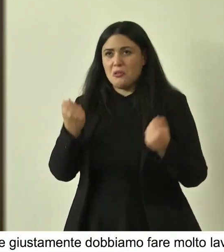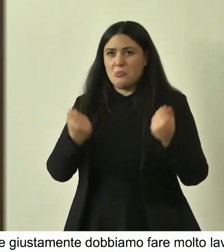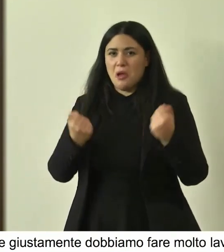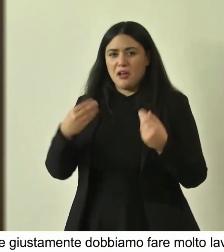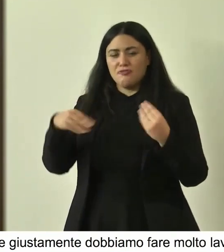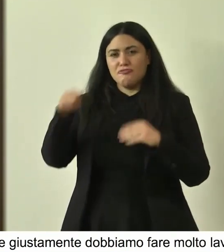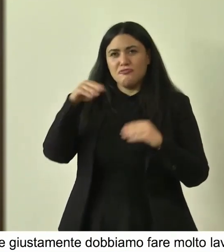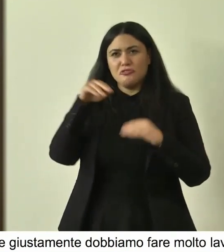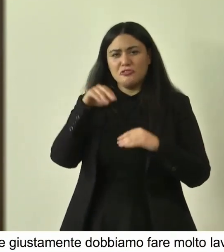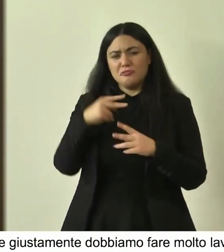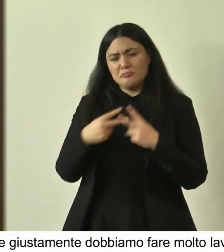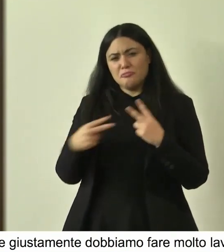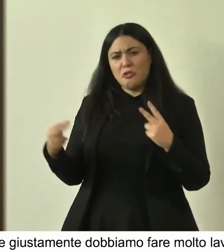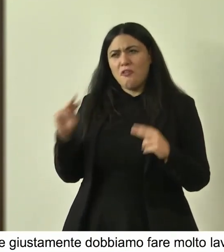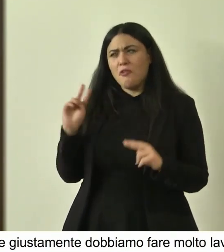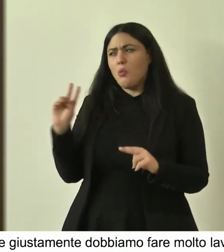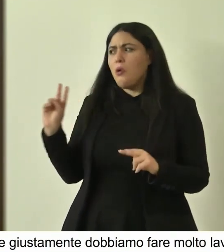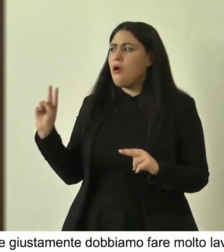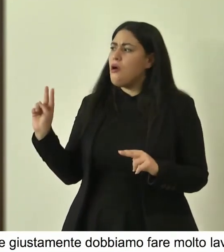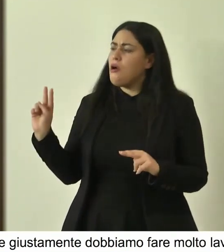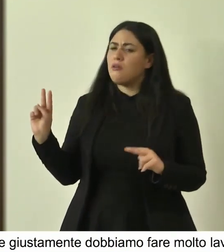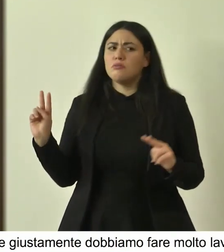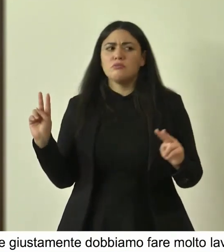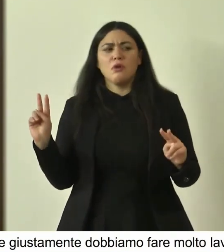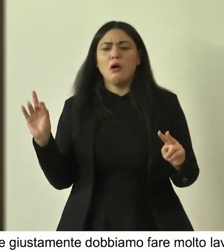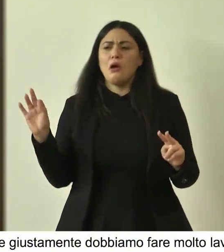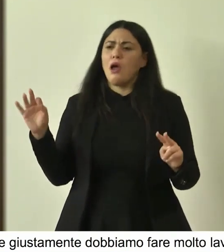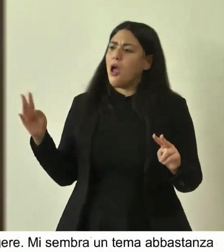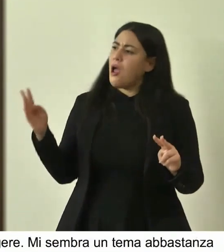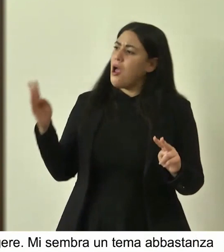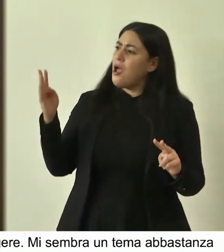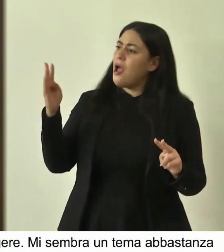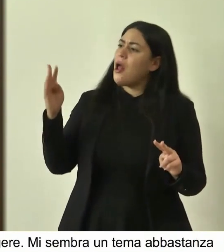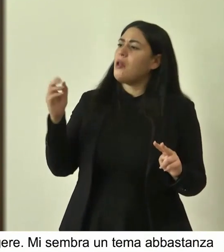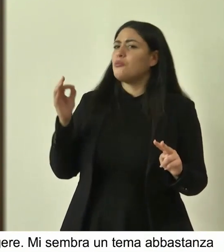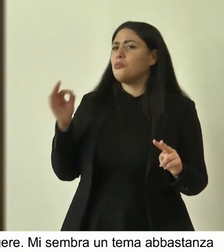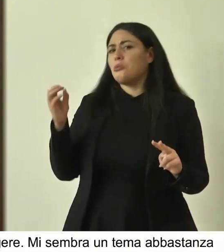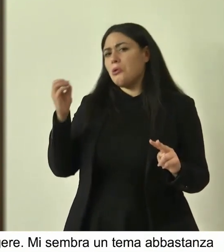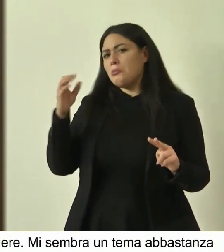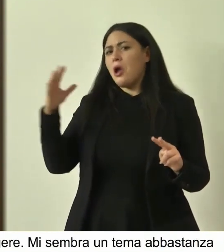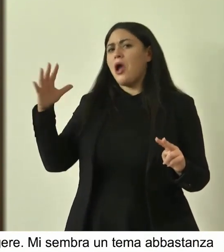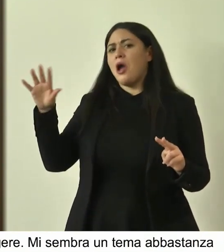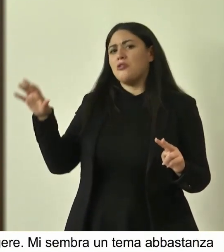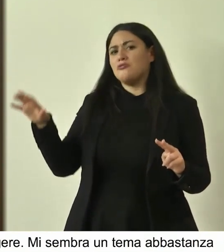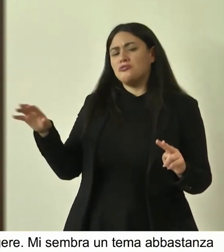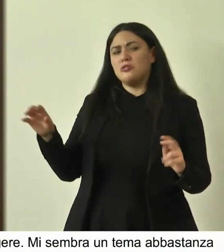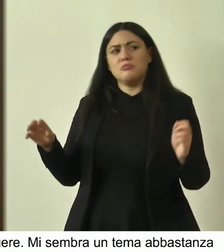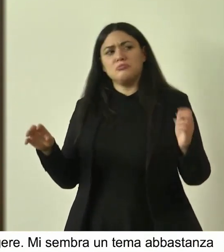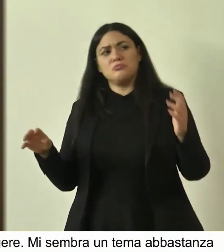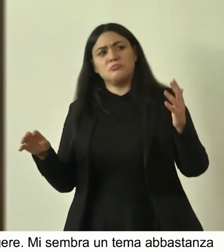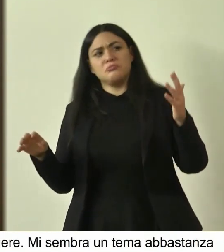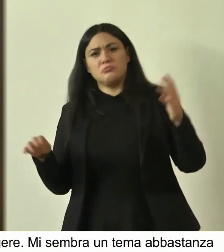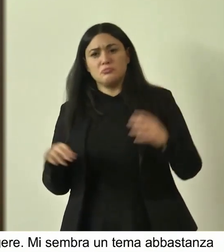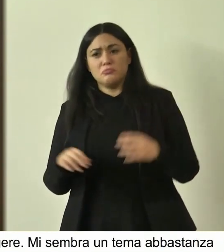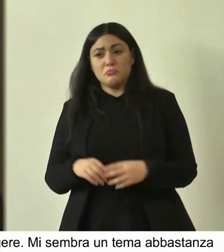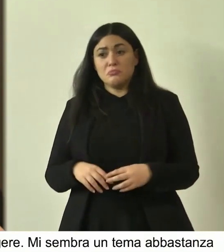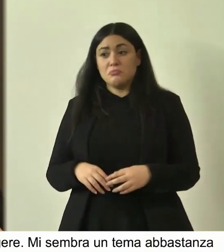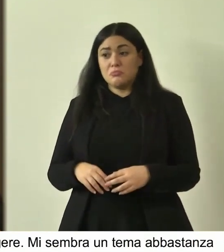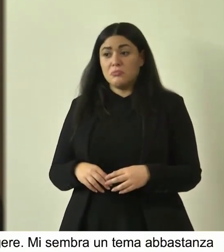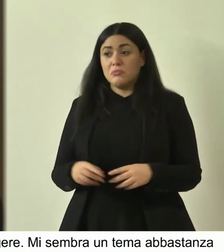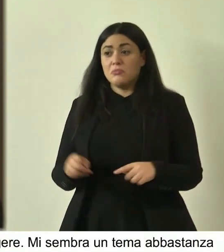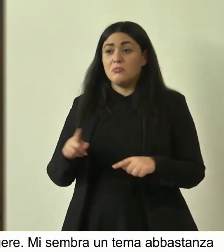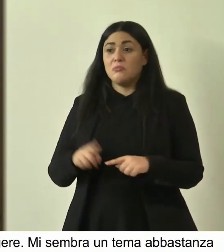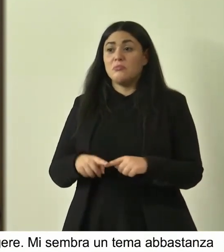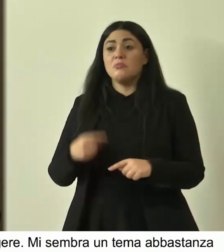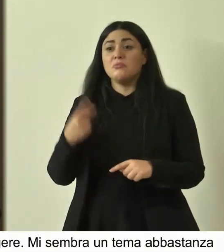automobile, date un'occhiata dove si può piantare un albero. E intanto godiamoci questi esemplari.